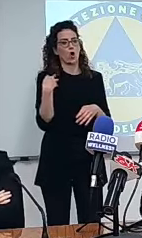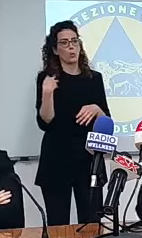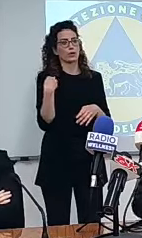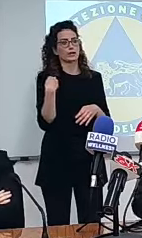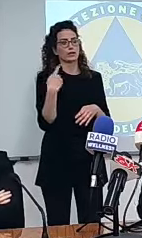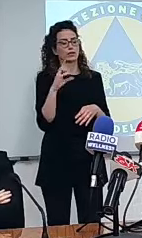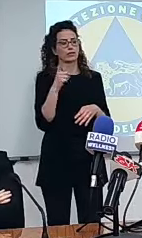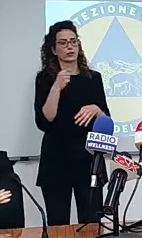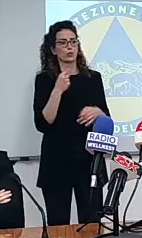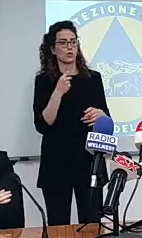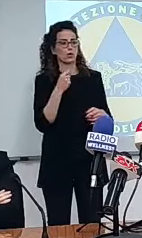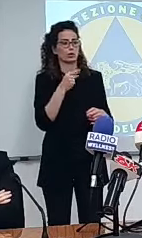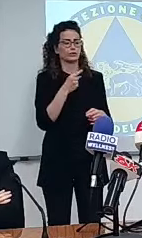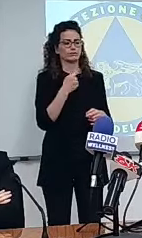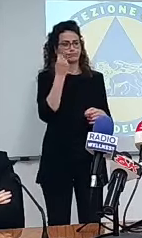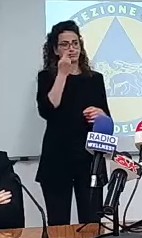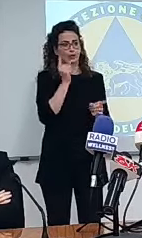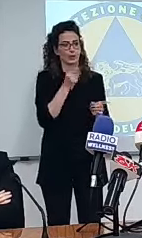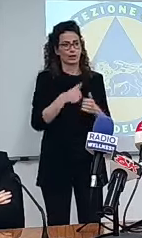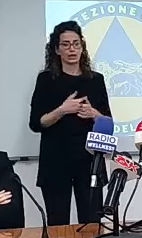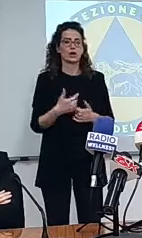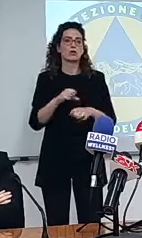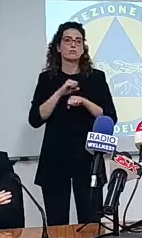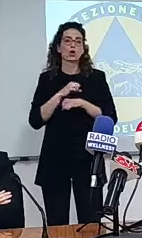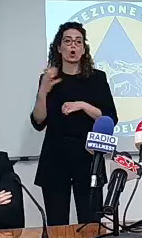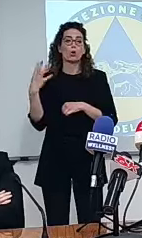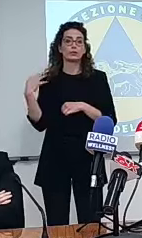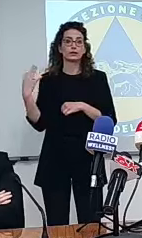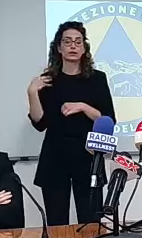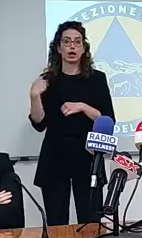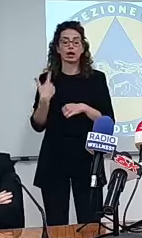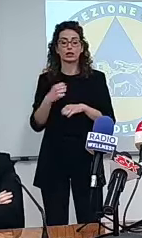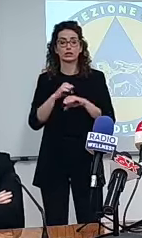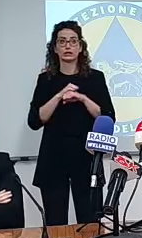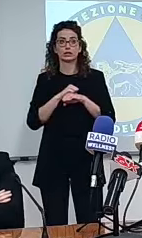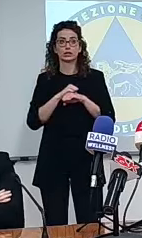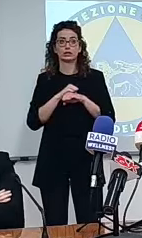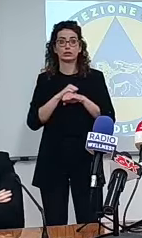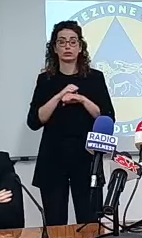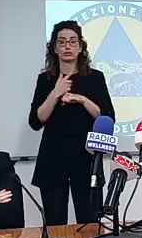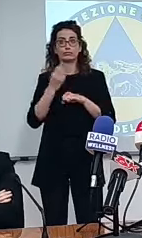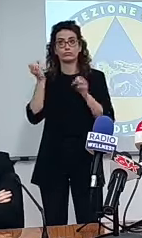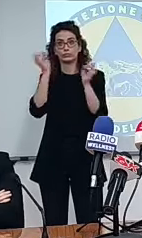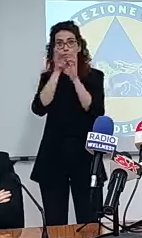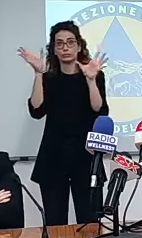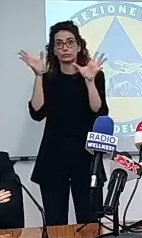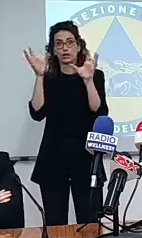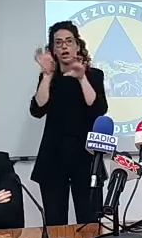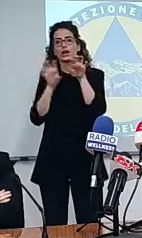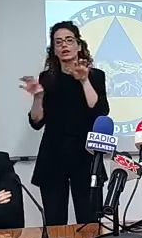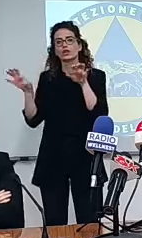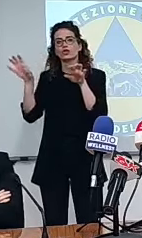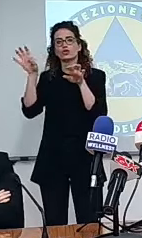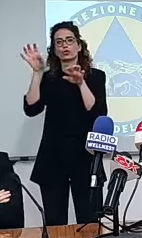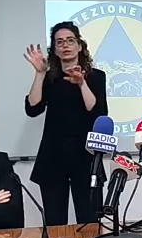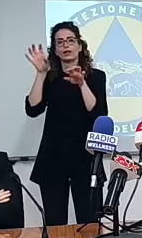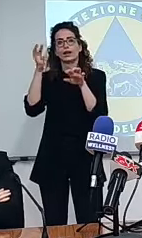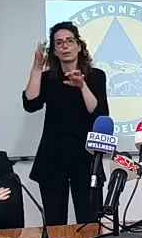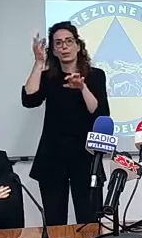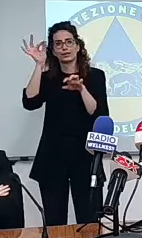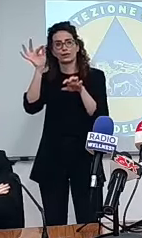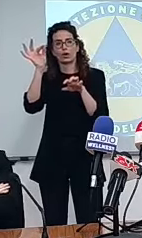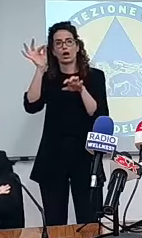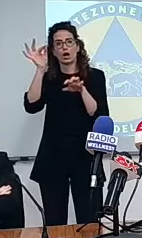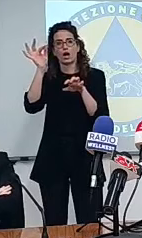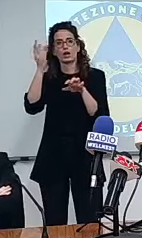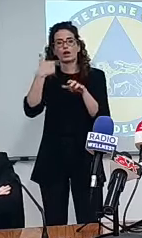l'emergenza? Ma penso che il commissario innanzitutto penso che pensasse a qualche realtà che qualche magari qualche